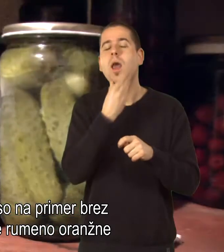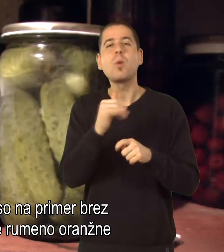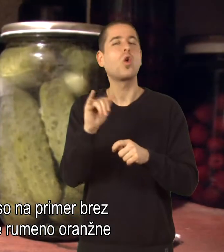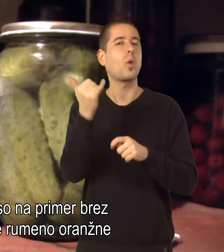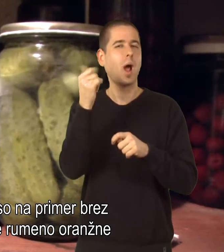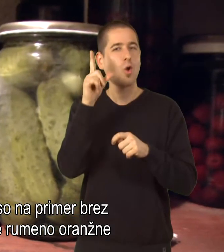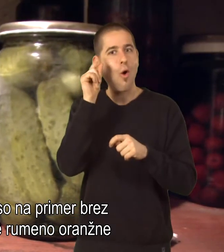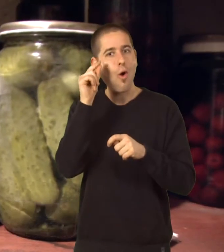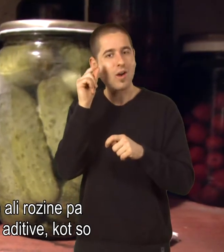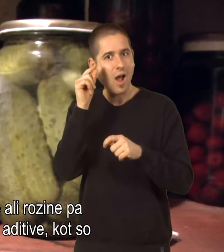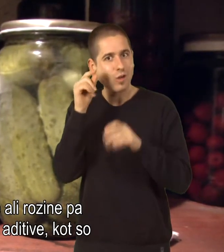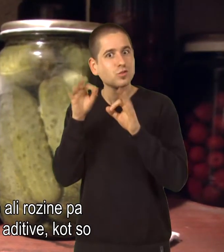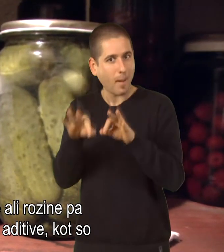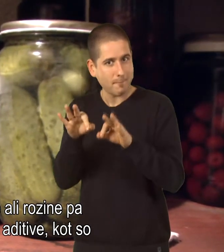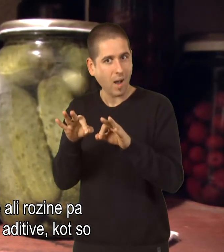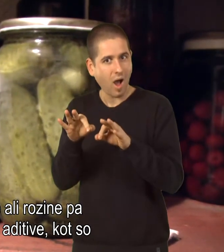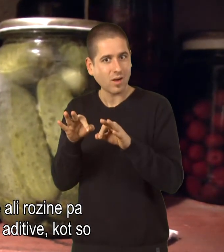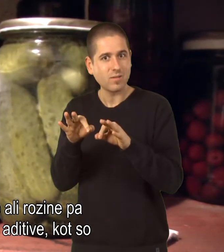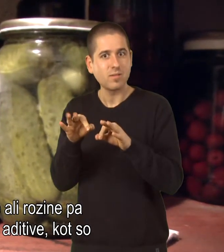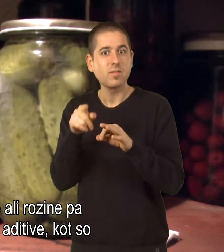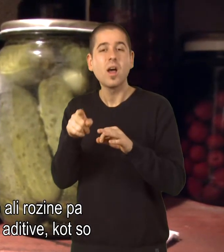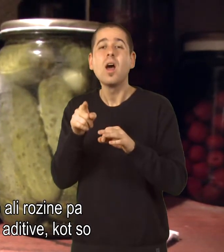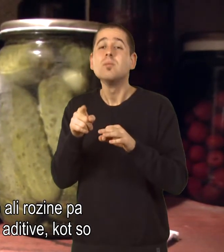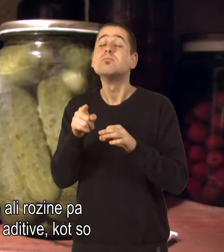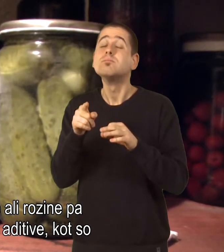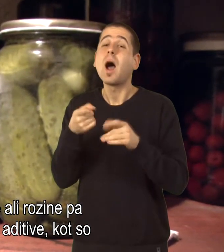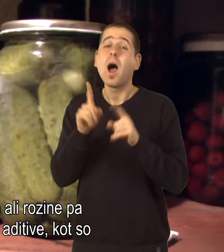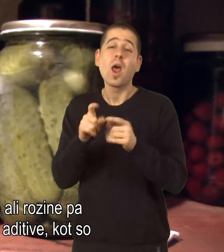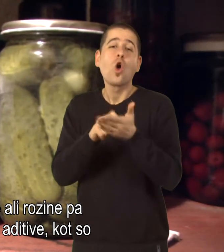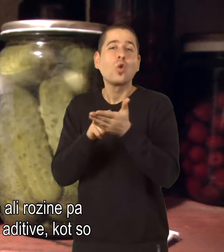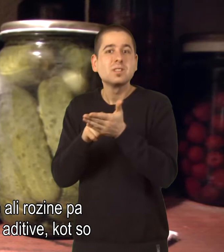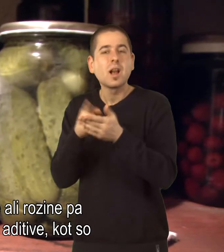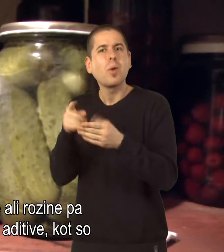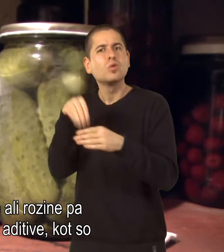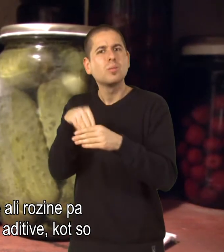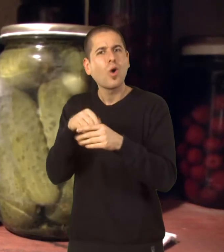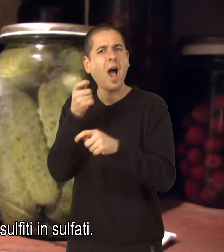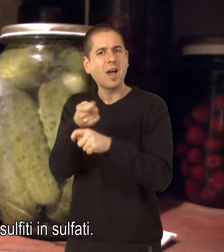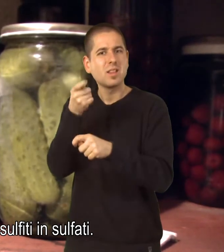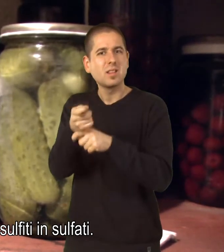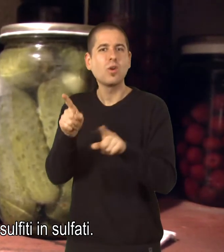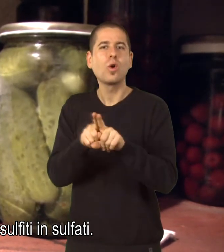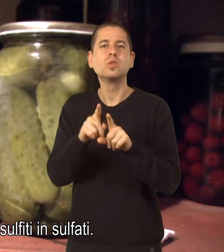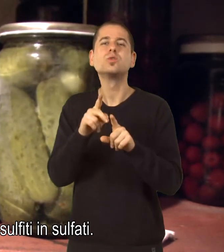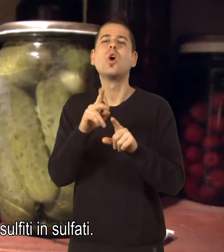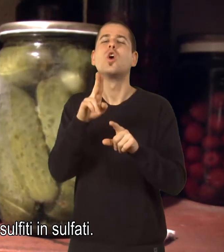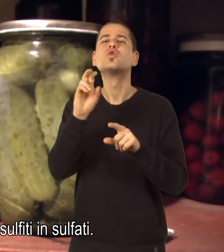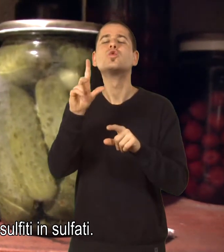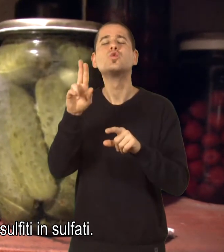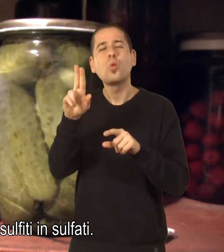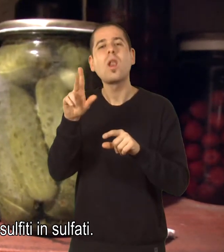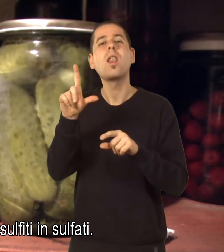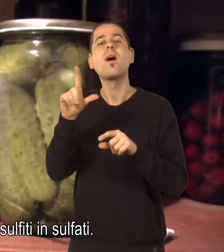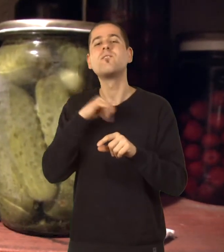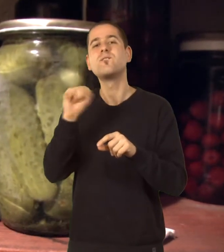lepe rumeno-oranžne marelice ali rodine pa vsebujejo aditive, kot so na primer sulfiti in